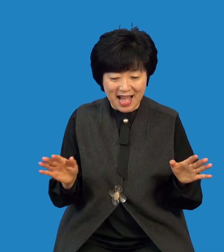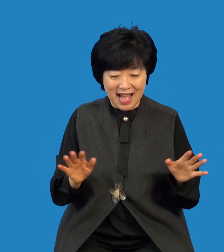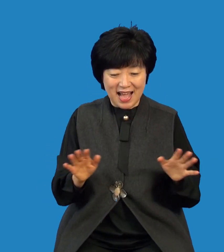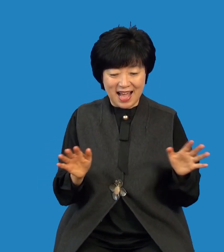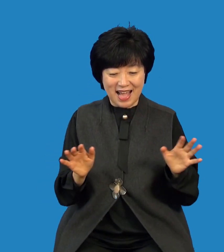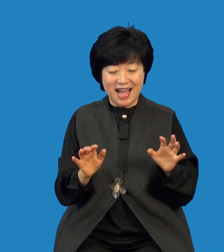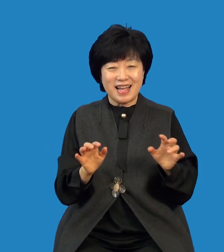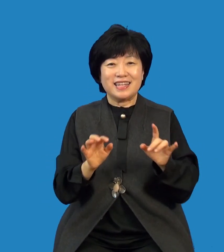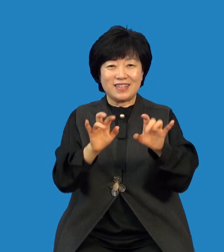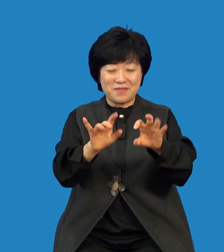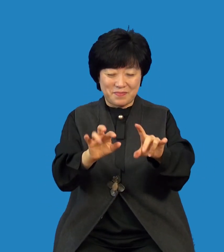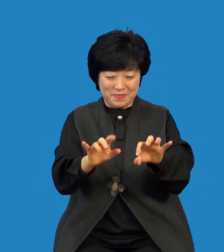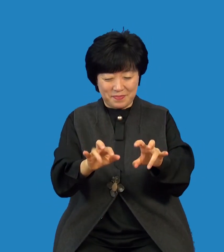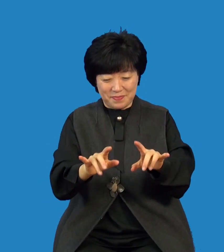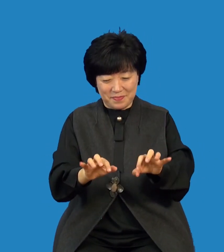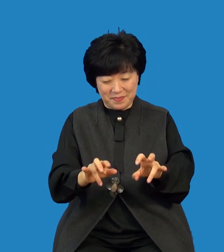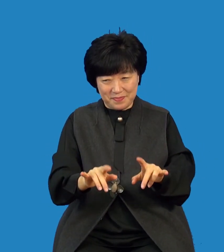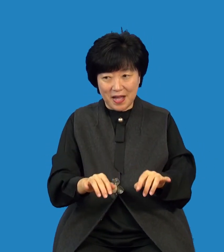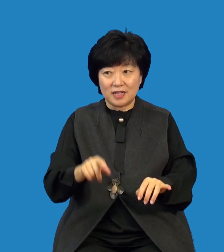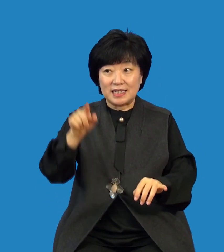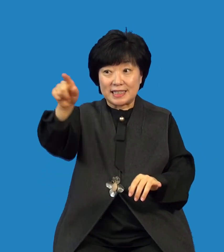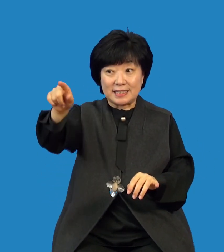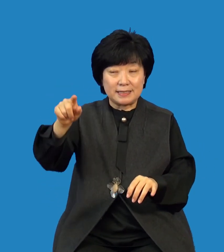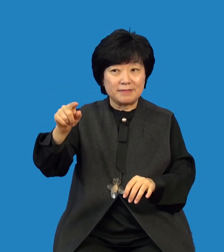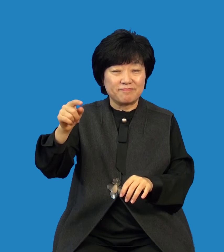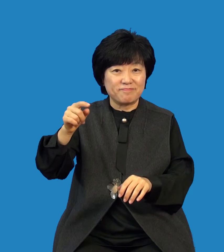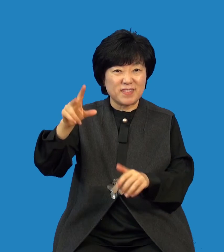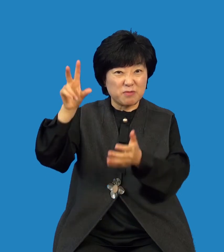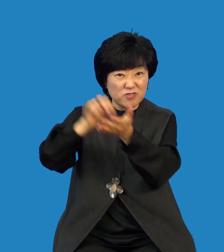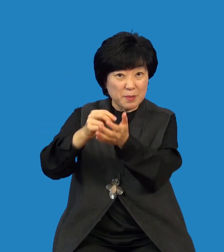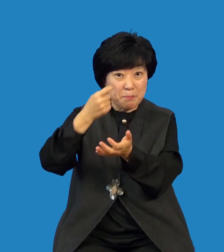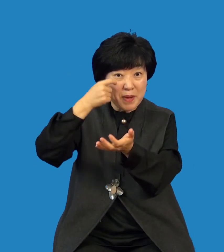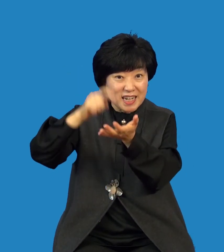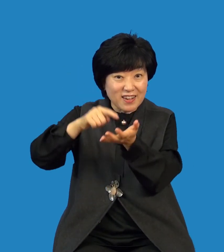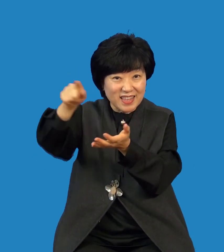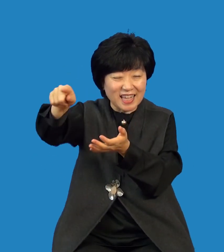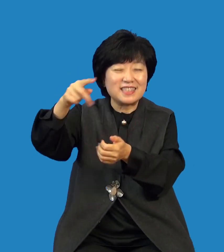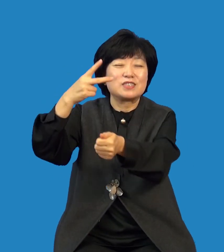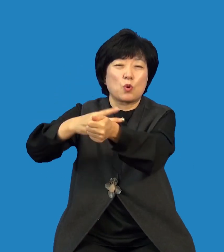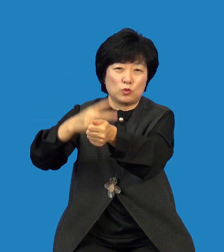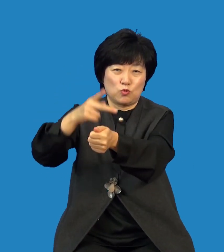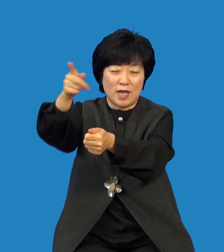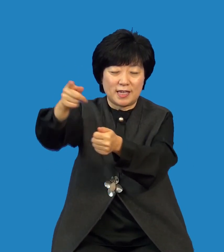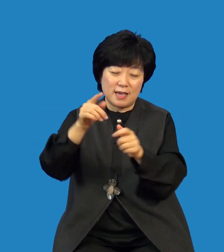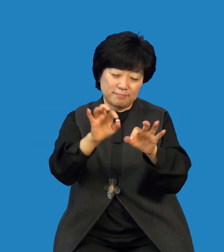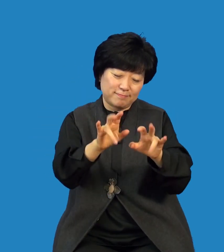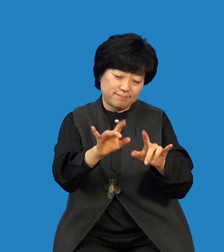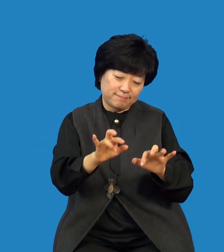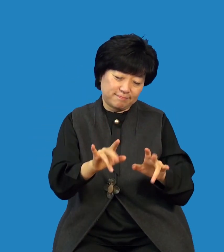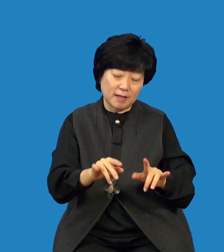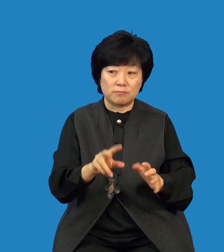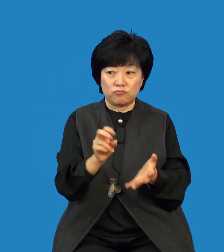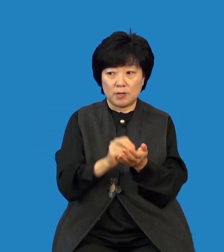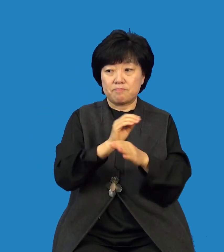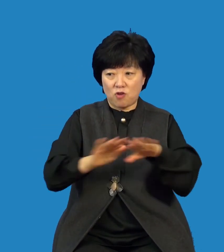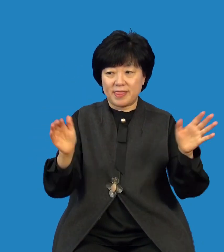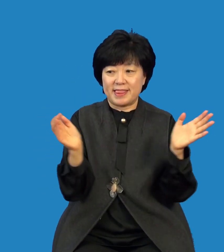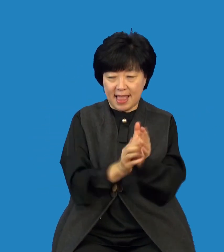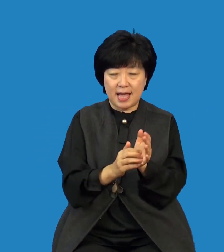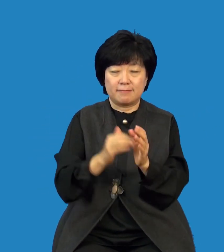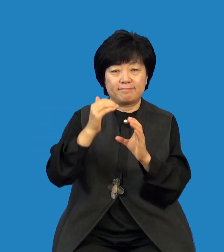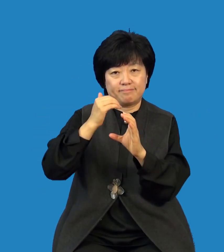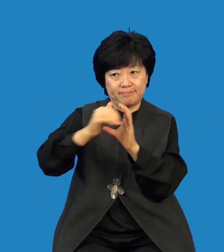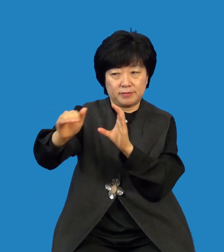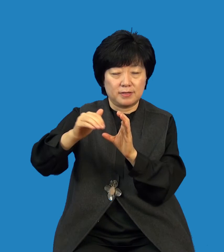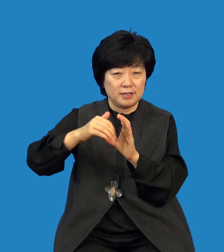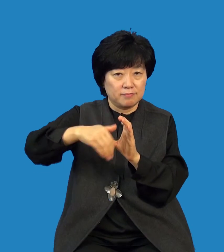열심히 썼어요. 저한테 시비 걸었던 스탠포드 교수한테 확 써가지고서 사실은 내가 이렇게 저렇게도 문제를 풀었다, 한번 이제 검토해, 이제 리뷰해봐라 그러고 보냈더니